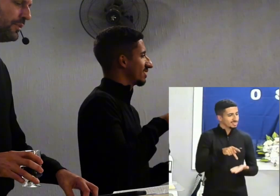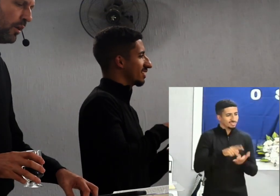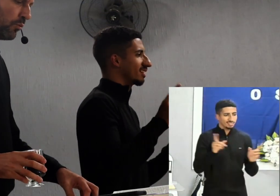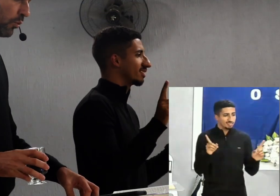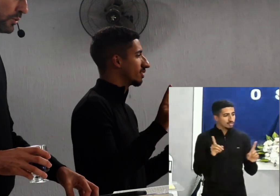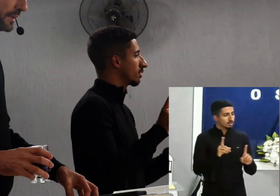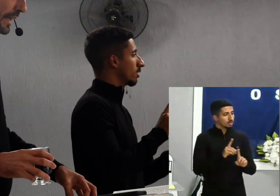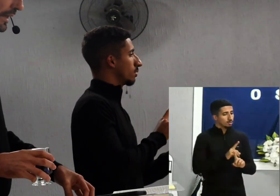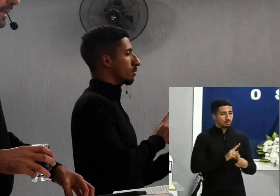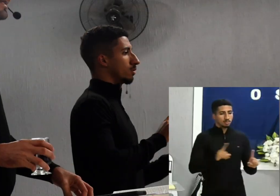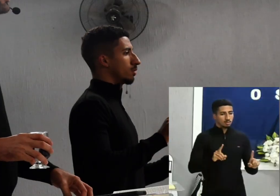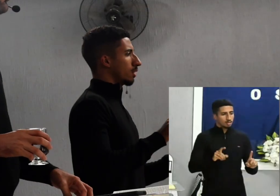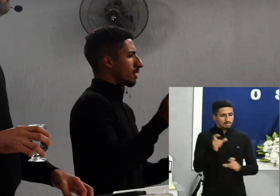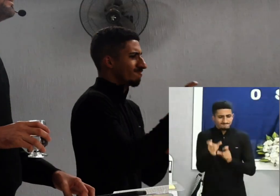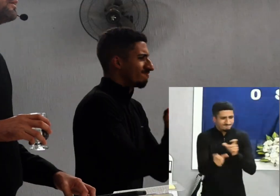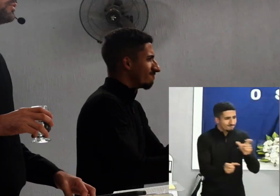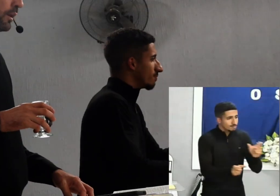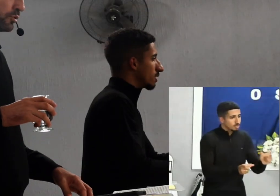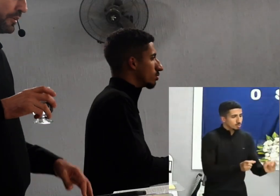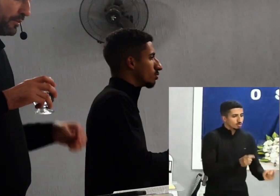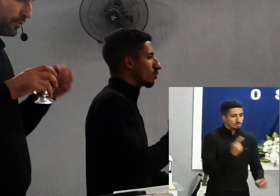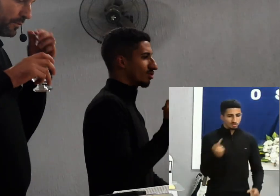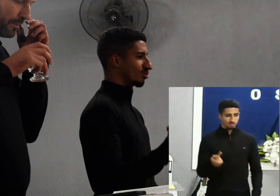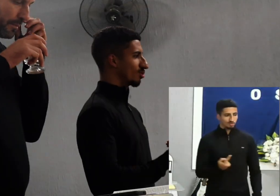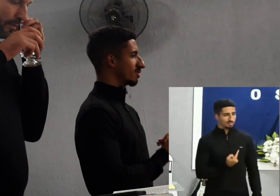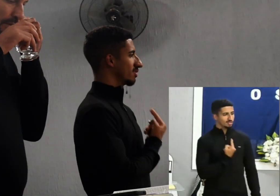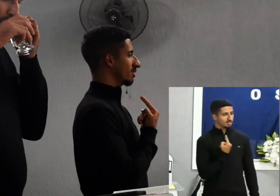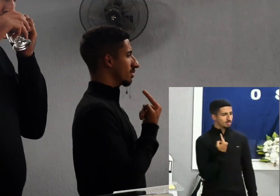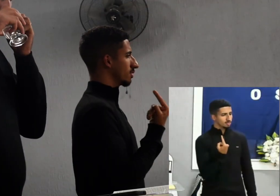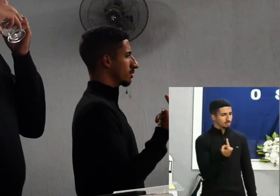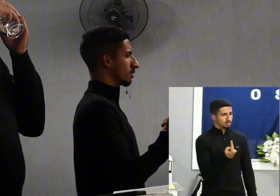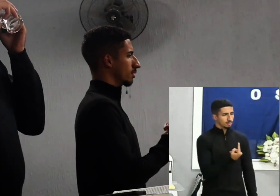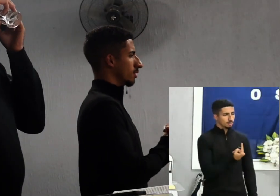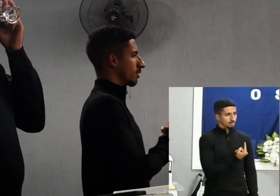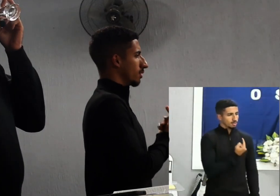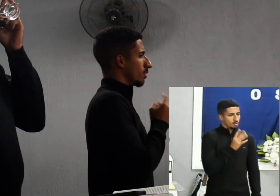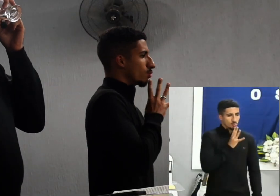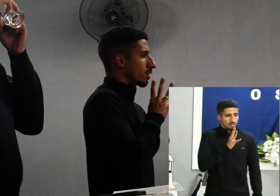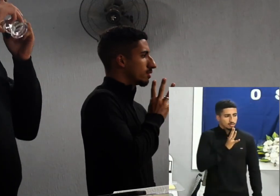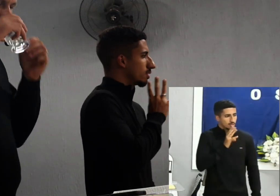sozinhas não conseguem descobrir o Deus vivo.